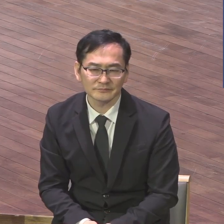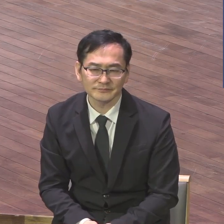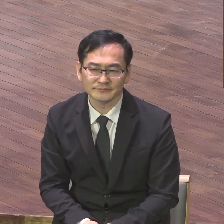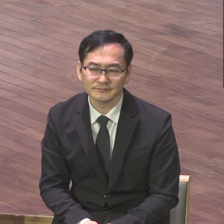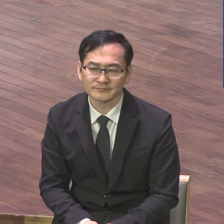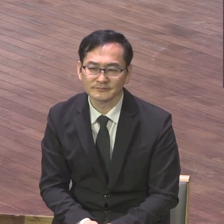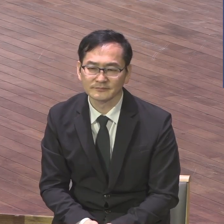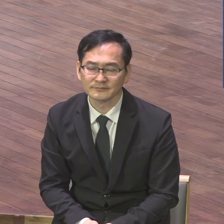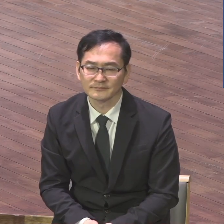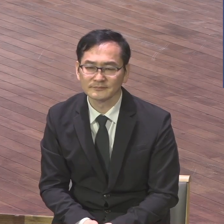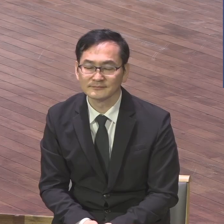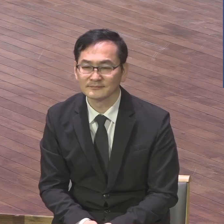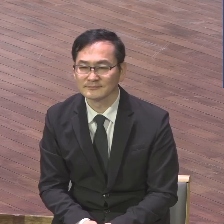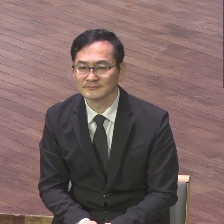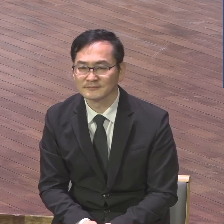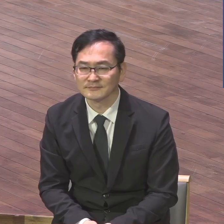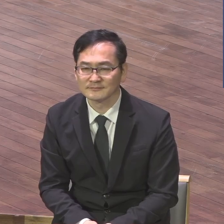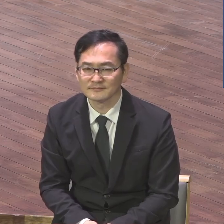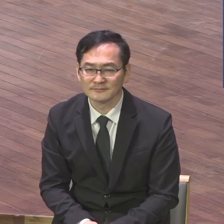예수님은